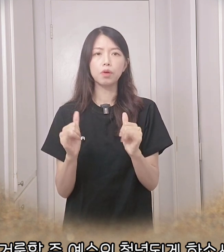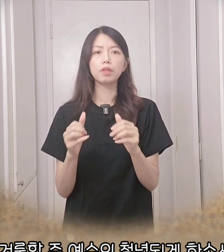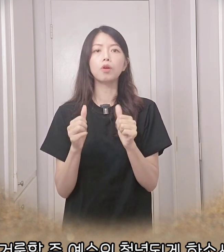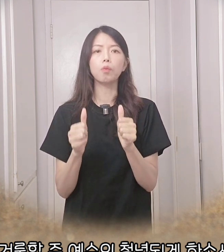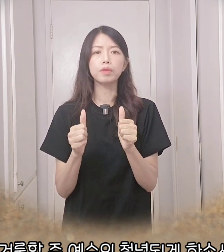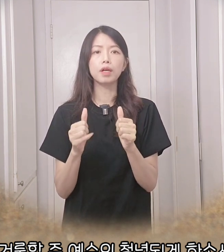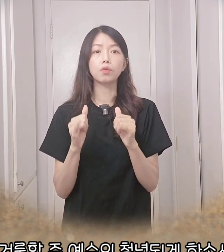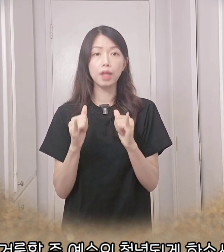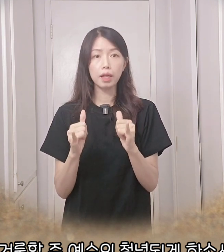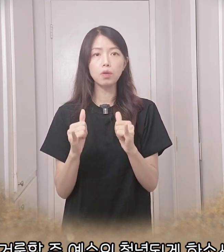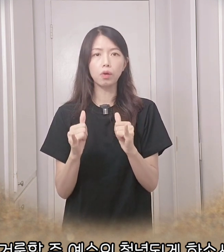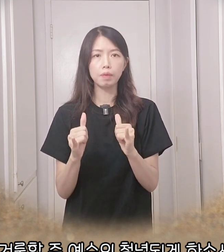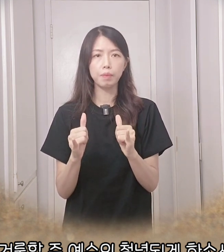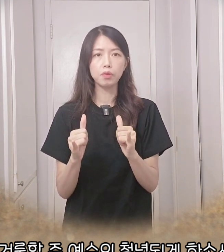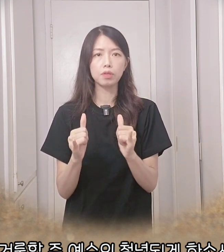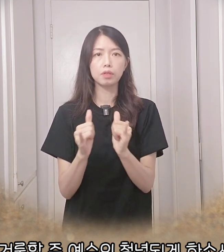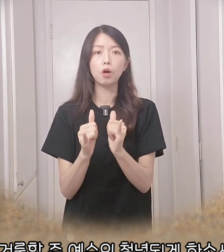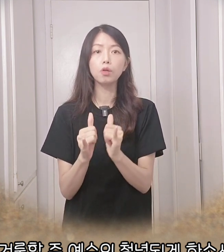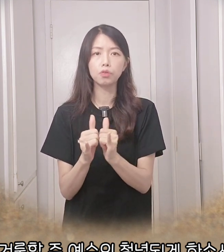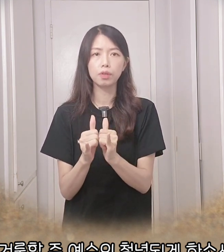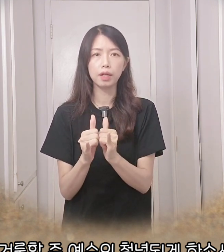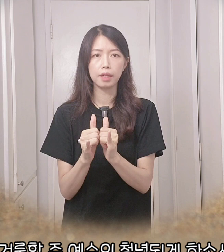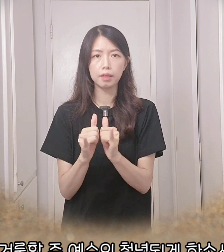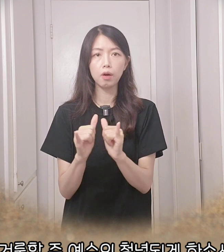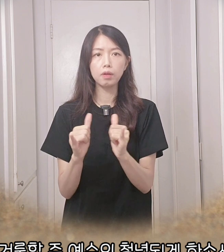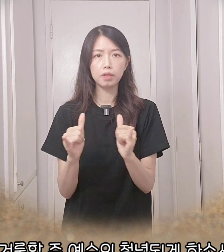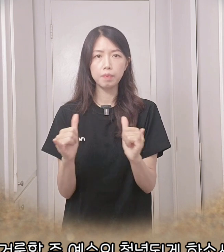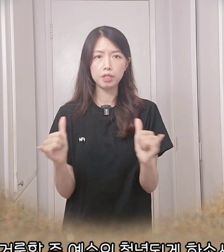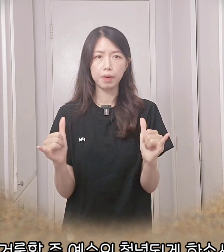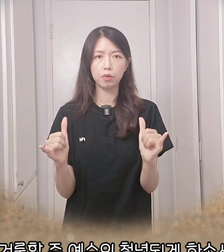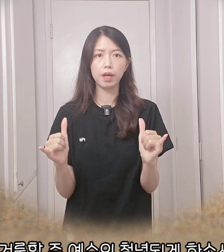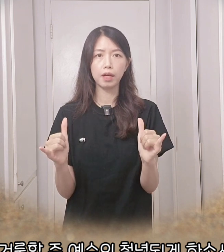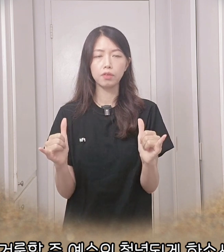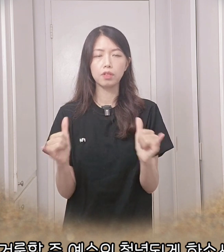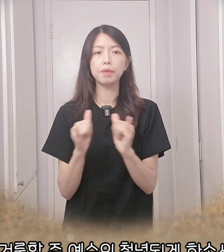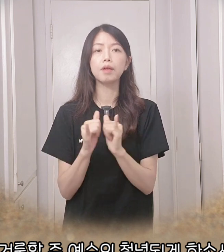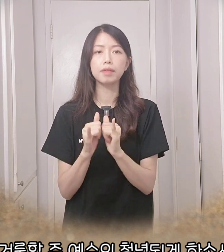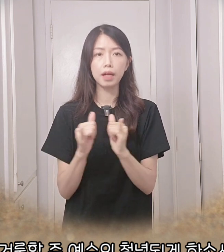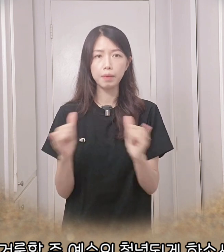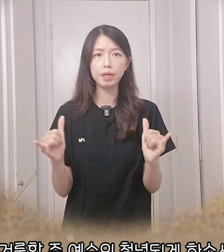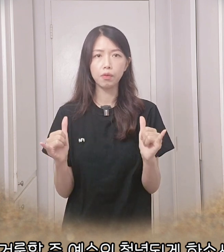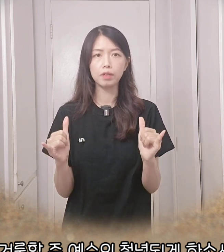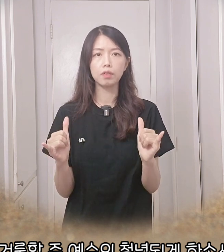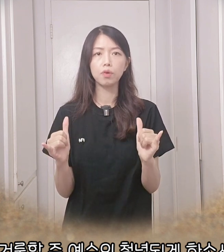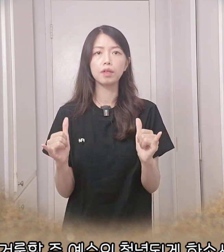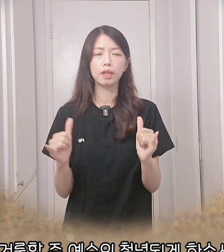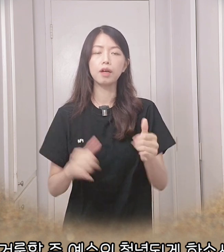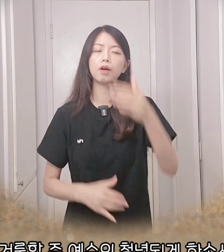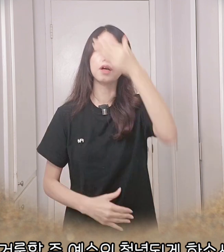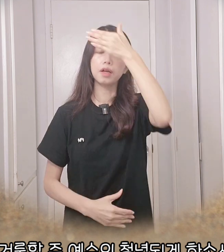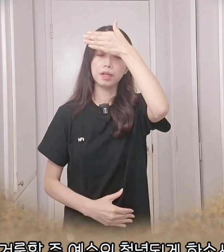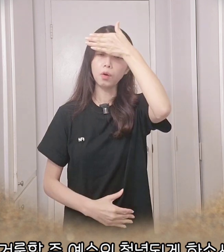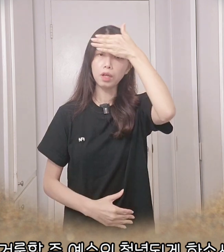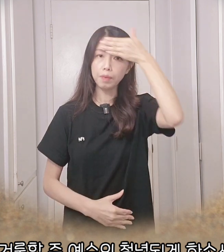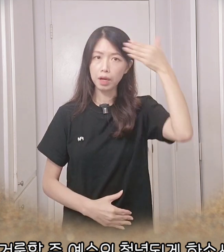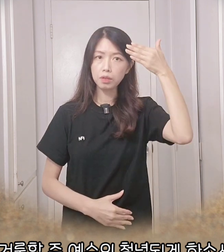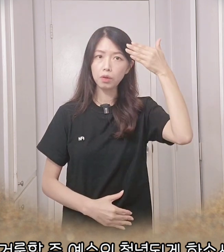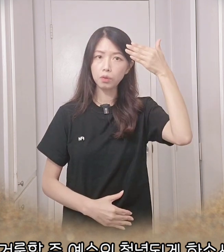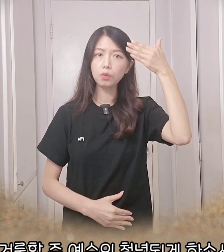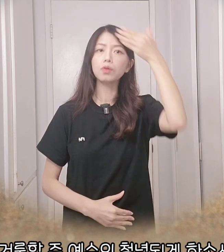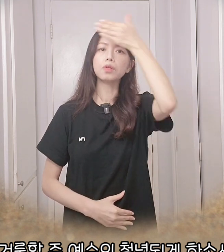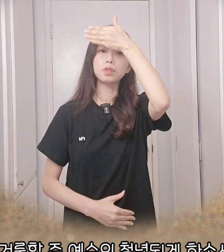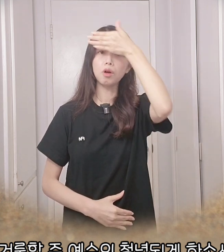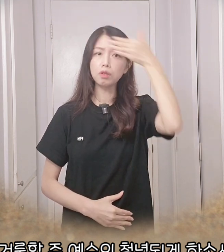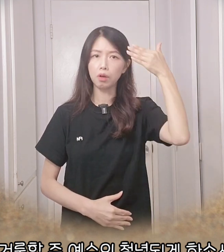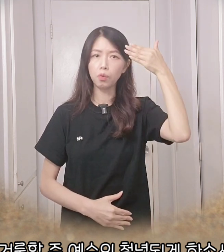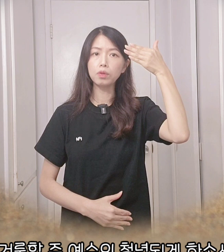사람 수어는 엄지하고 새끼손가락만 펴주셔서 중간에서 흔들면서 밖으로 나가주시면 사람이라고 하는 뜻의 수어인데요. 이렇게만